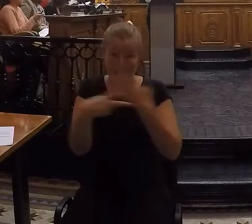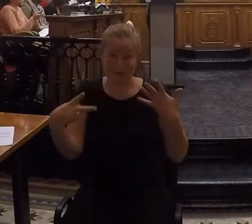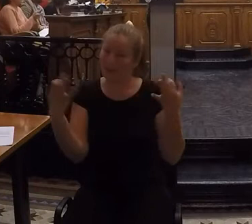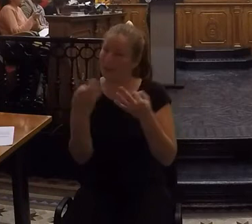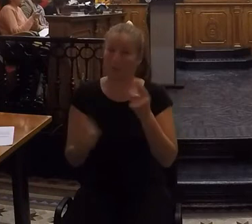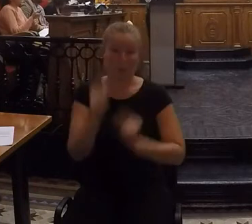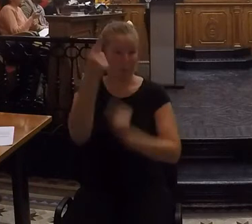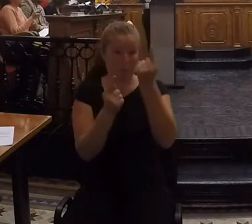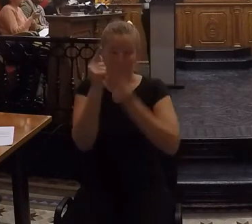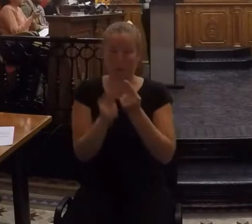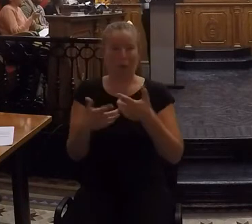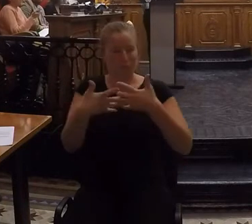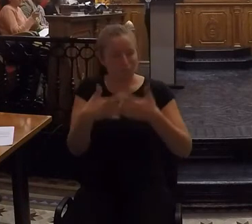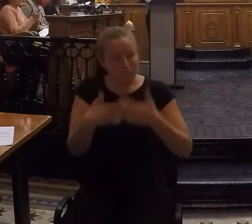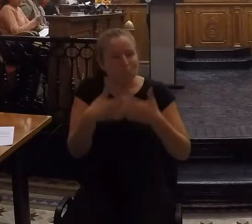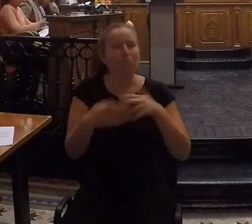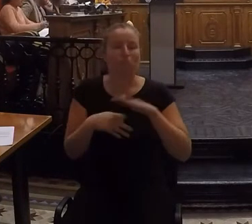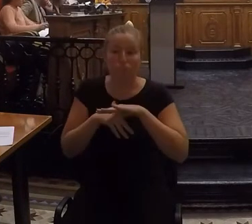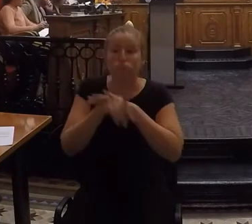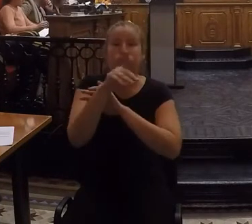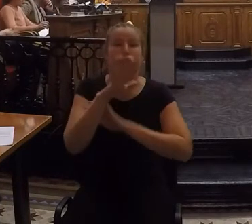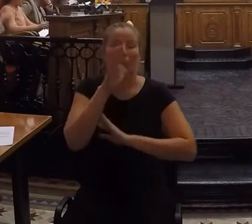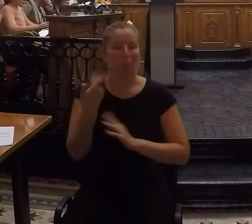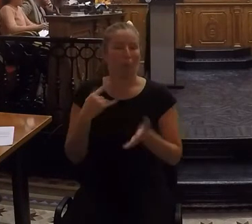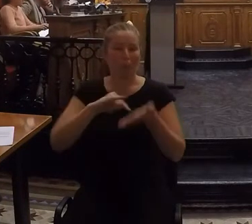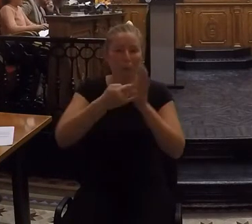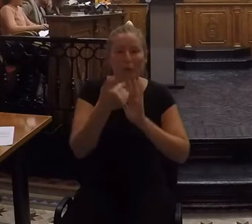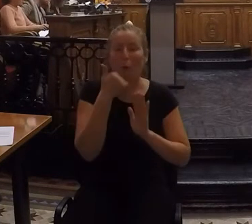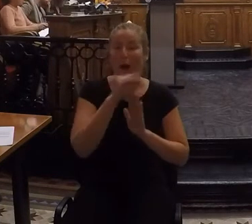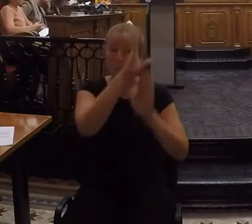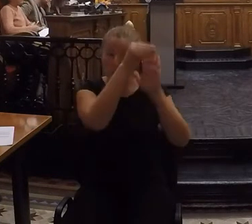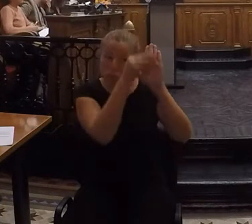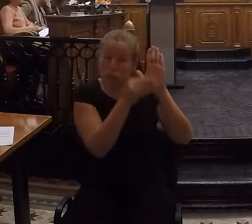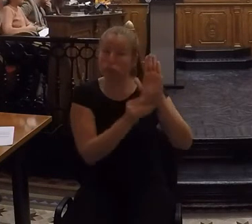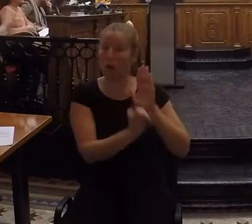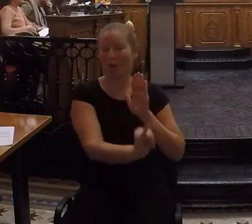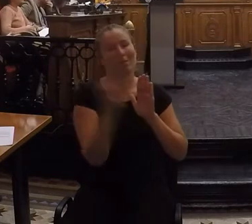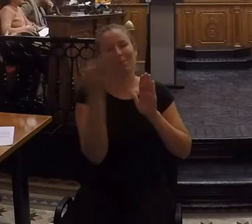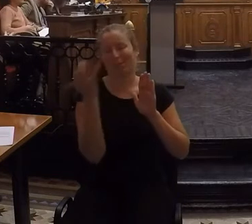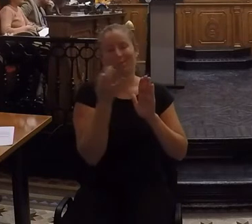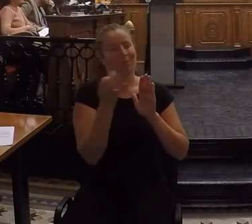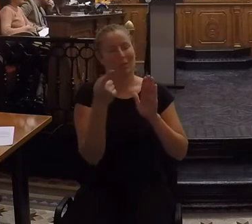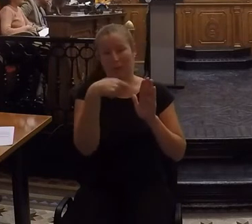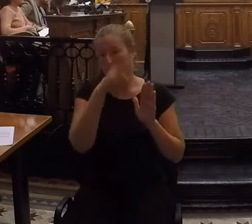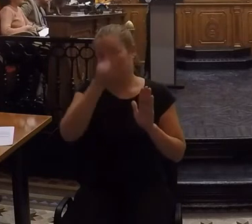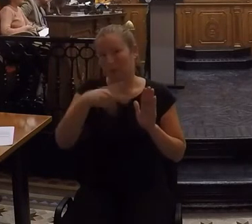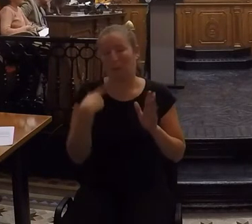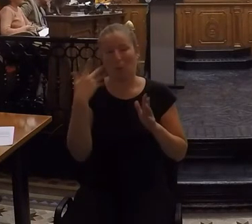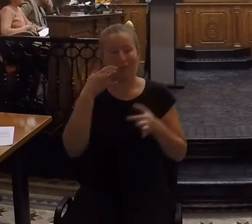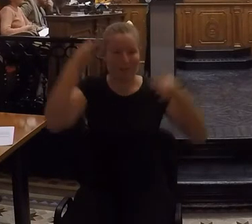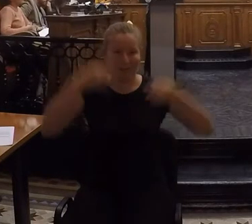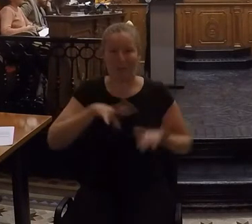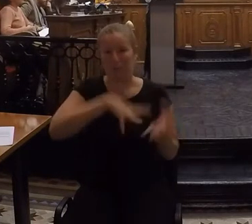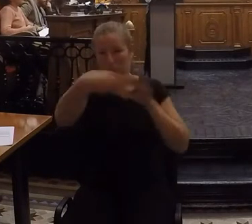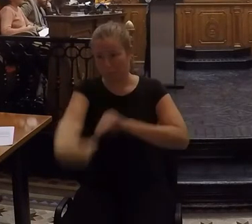como decía, de poner en marcha cuanto antes los proyectos que en él se contienen. Durante dicho periodo se han